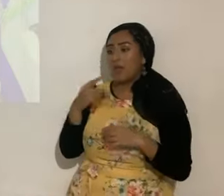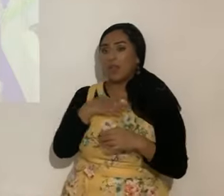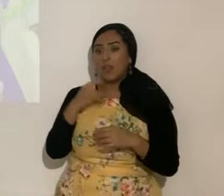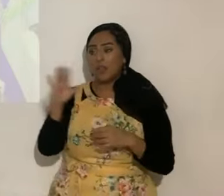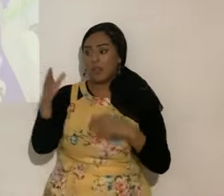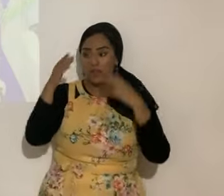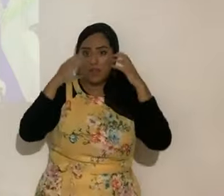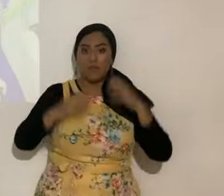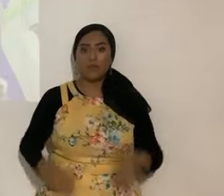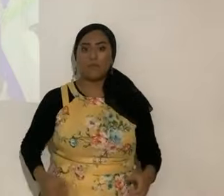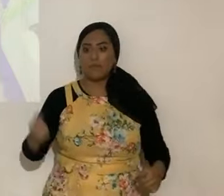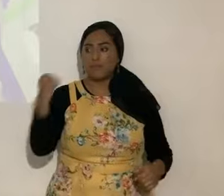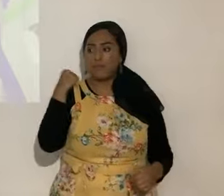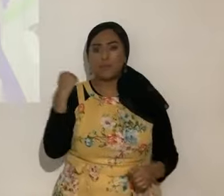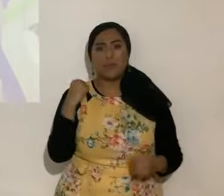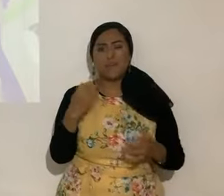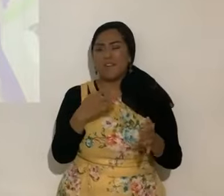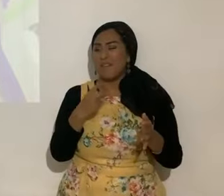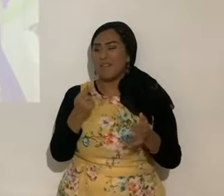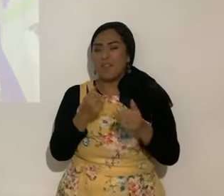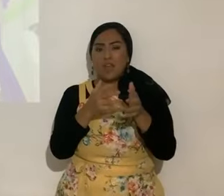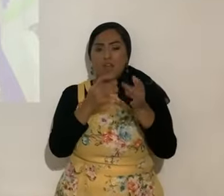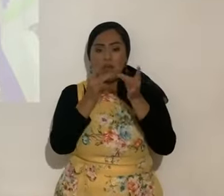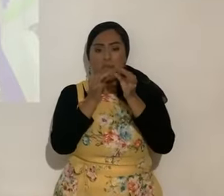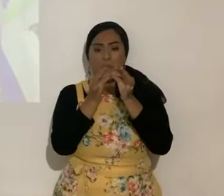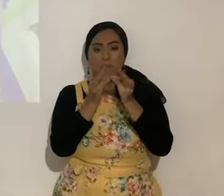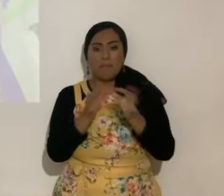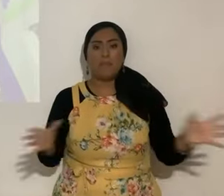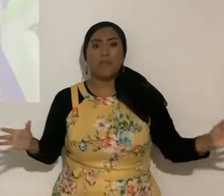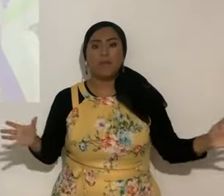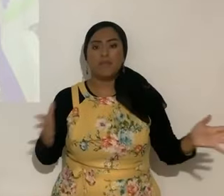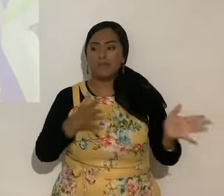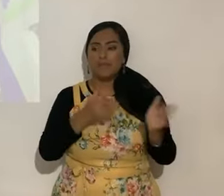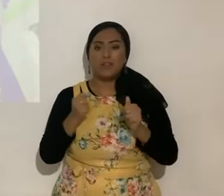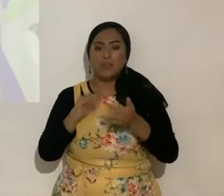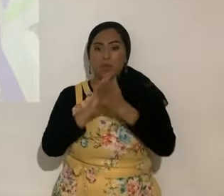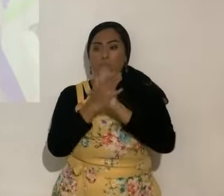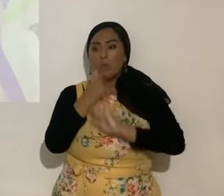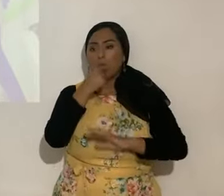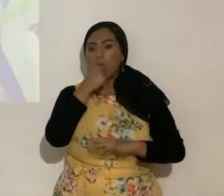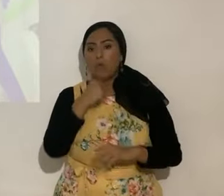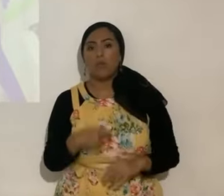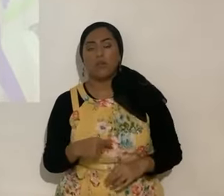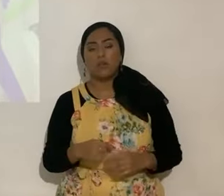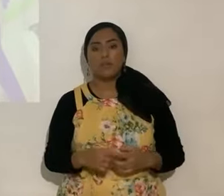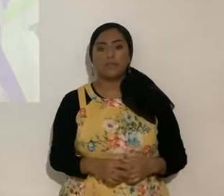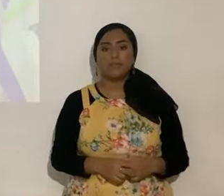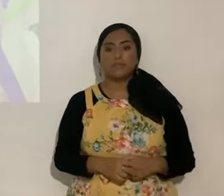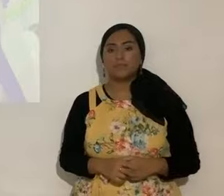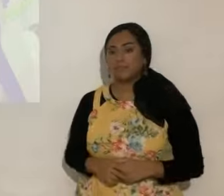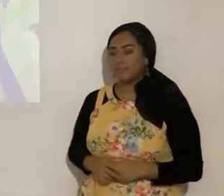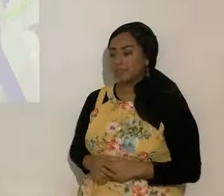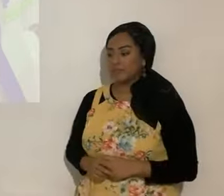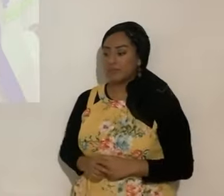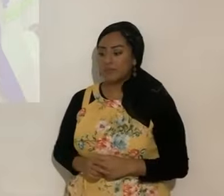su cuerpo fue tan vulnerable, que se la cobró, rápido, entonces, a ver,